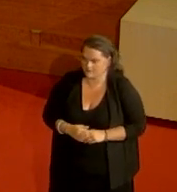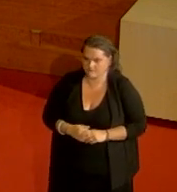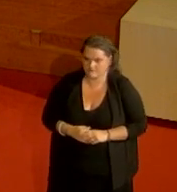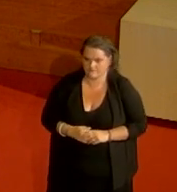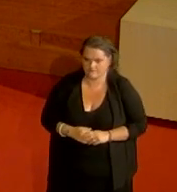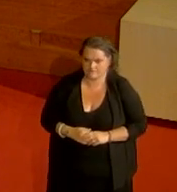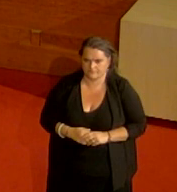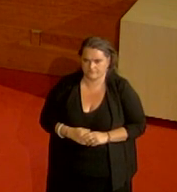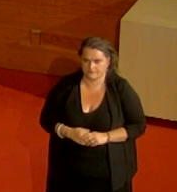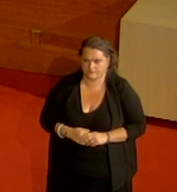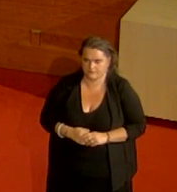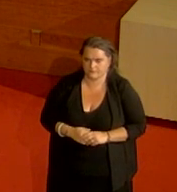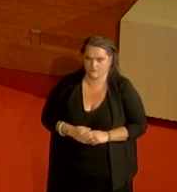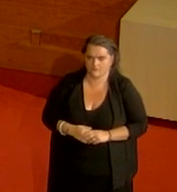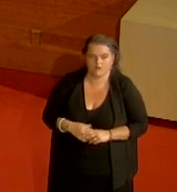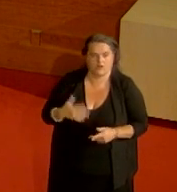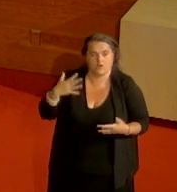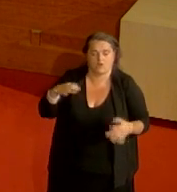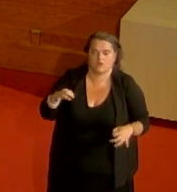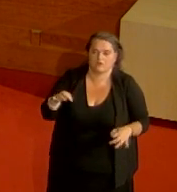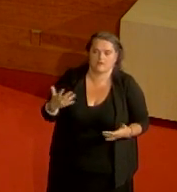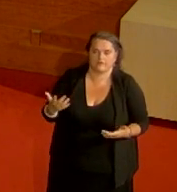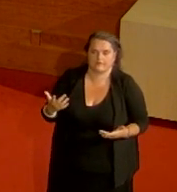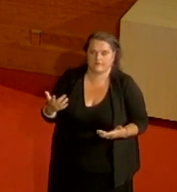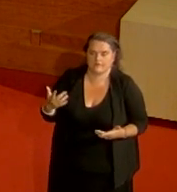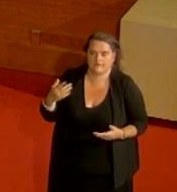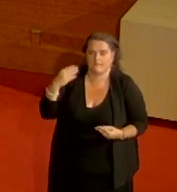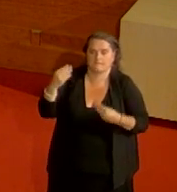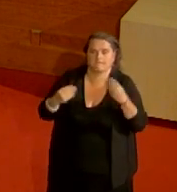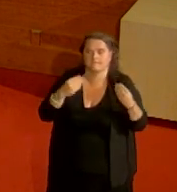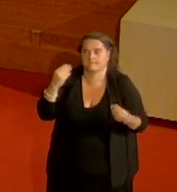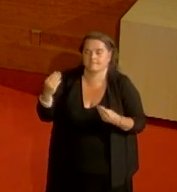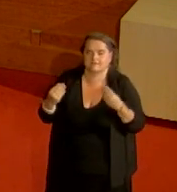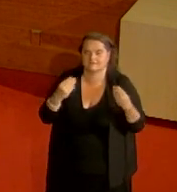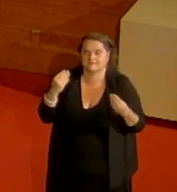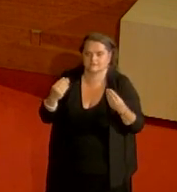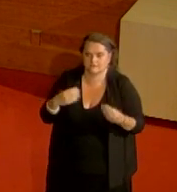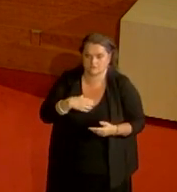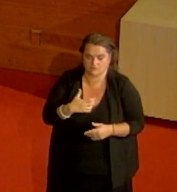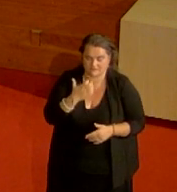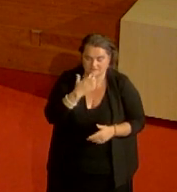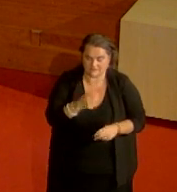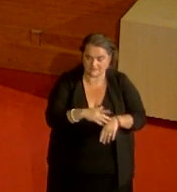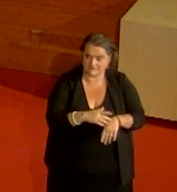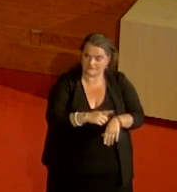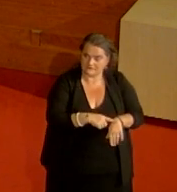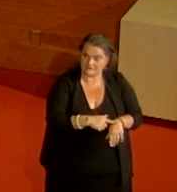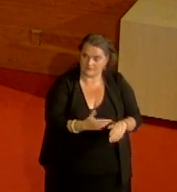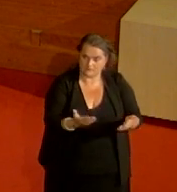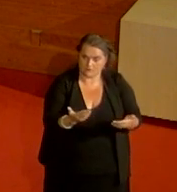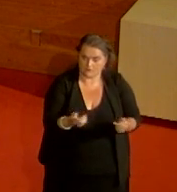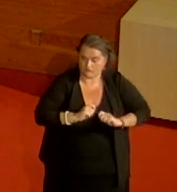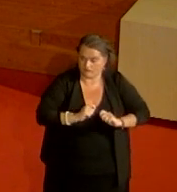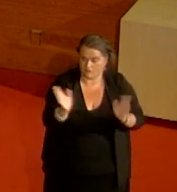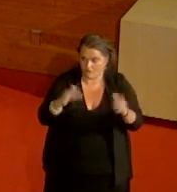eh Esa lógica de que no puede haber parada reflexiva sin tiempo para pensar ese esa dificultad del tiempo eh